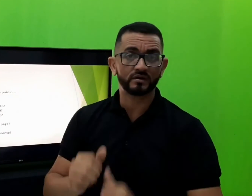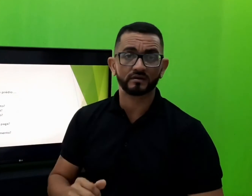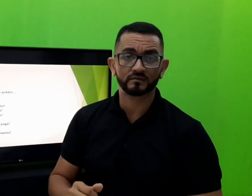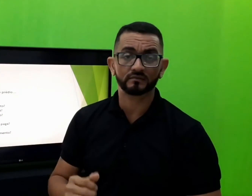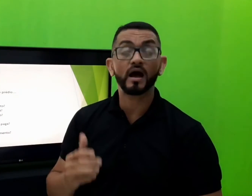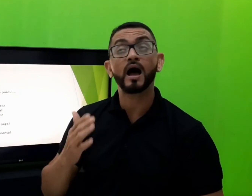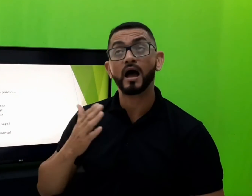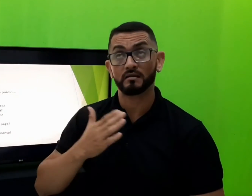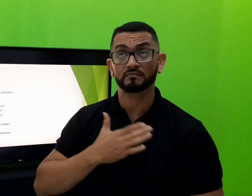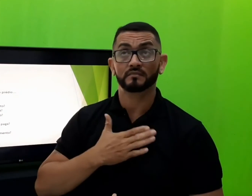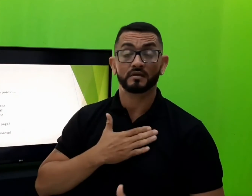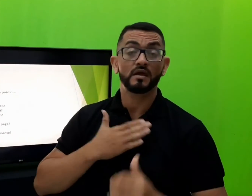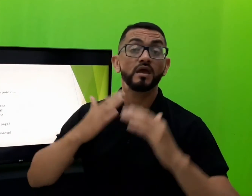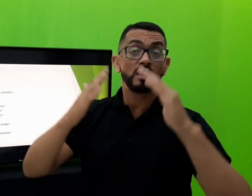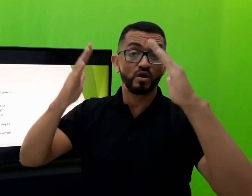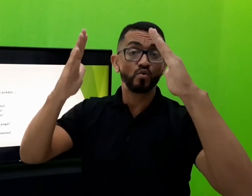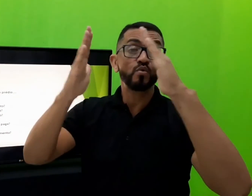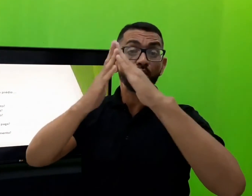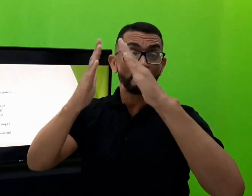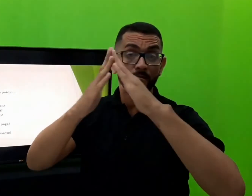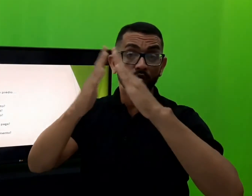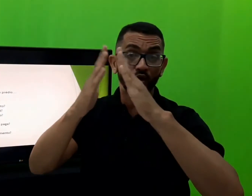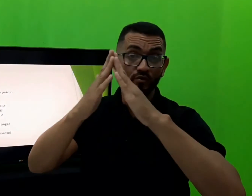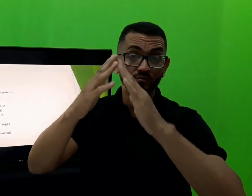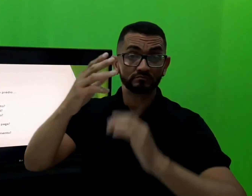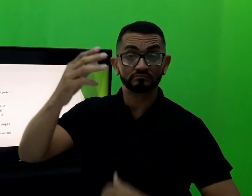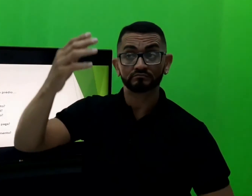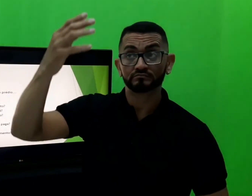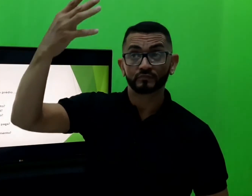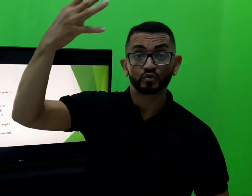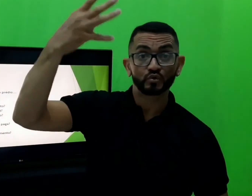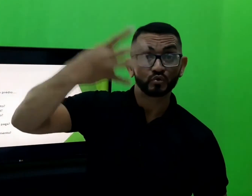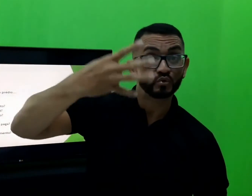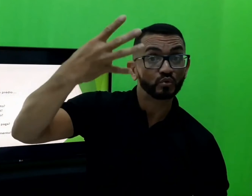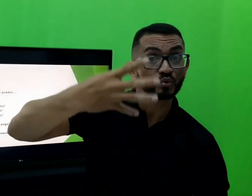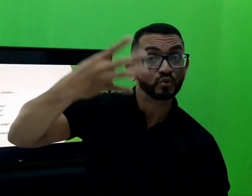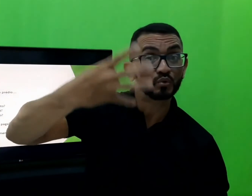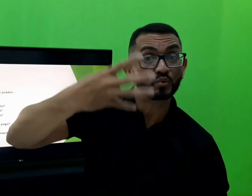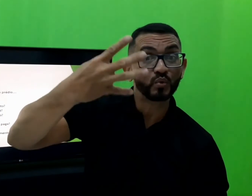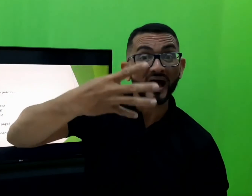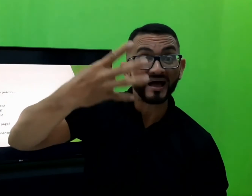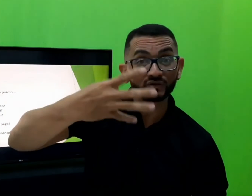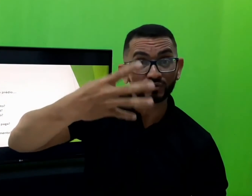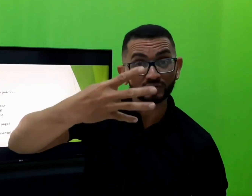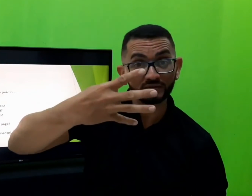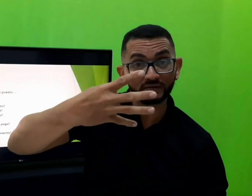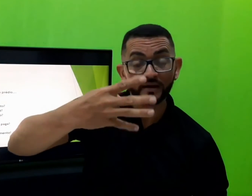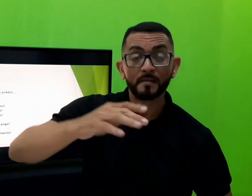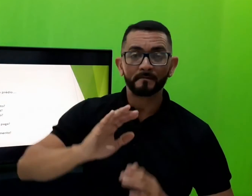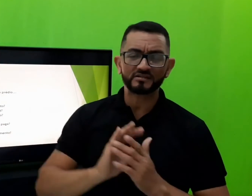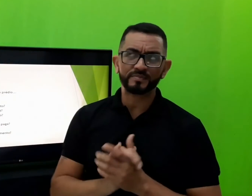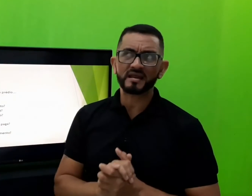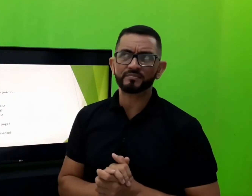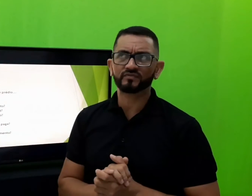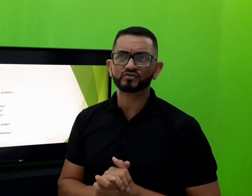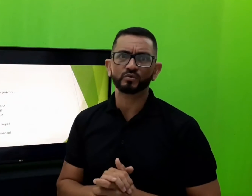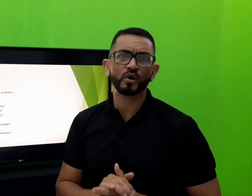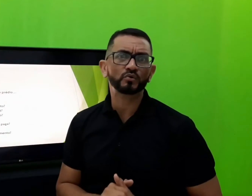mora? Eu moro no quarto. Mas espera aí, professor, eu moro